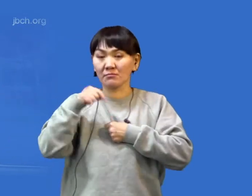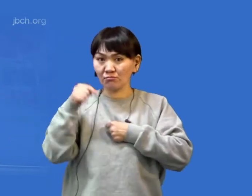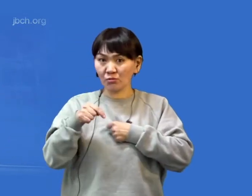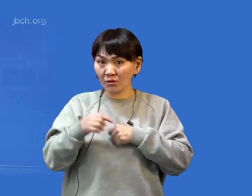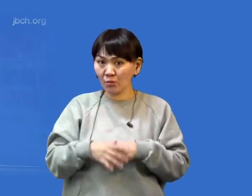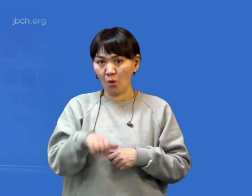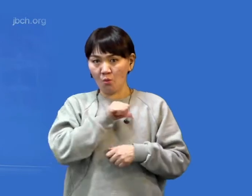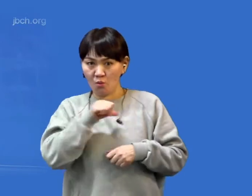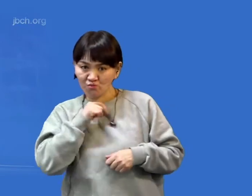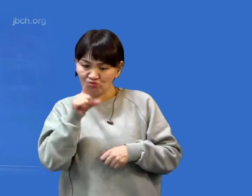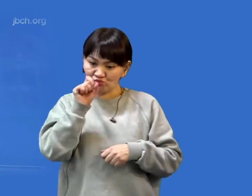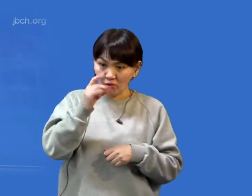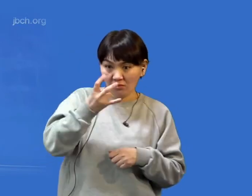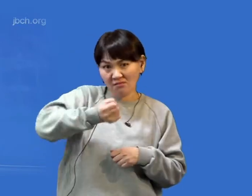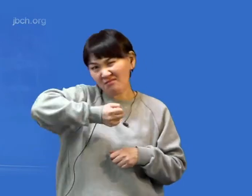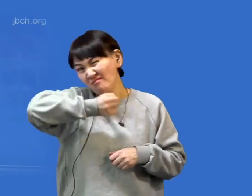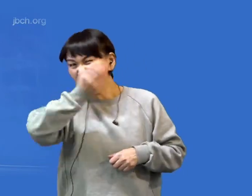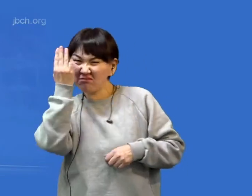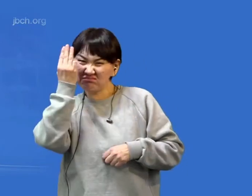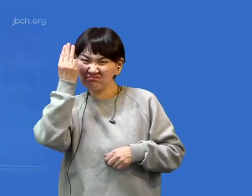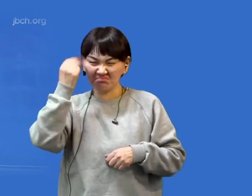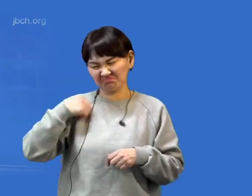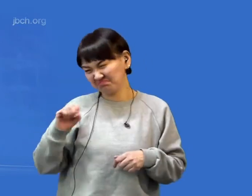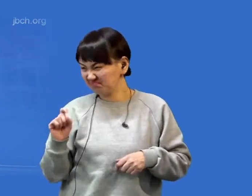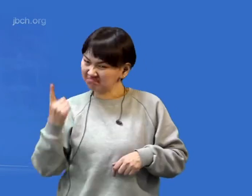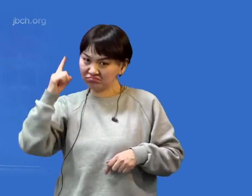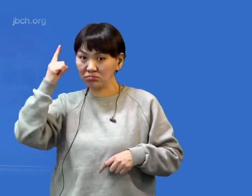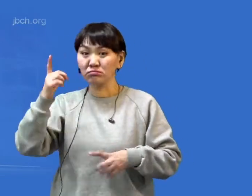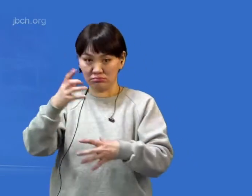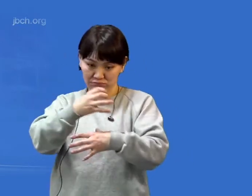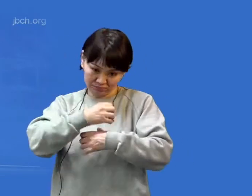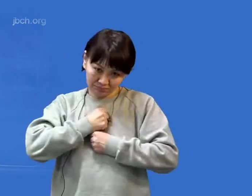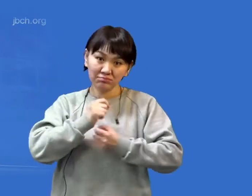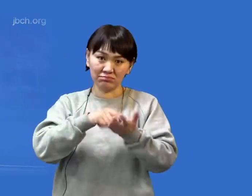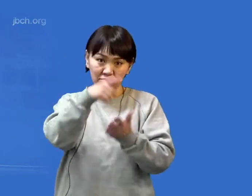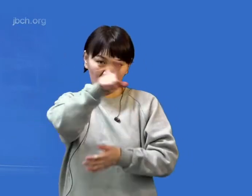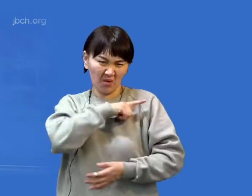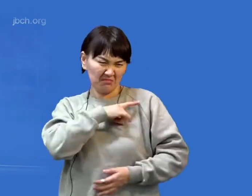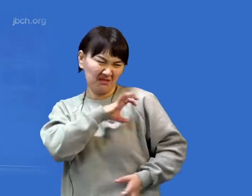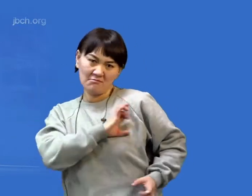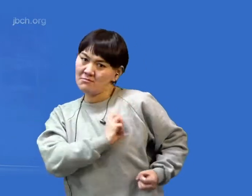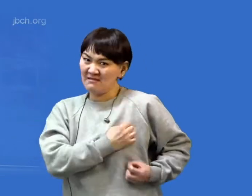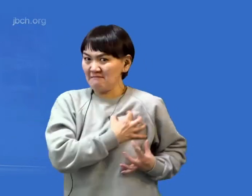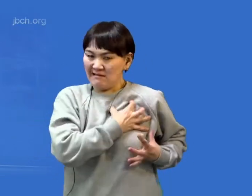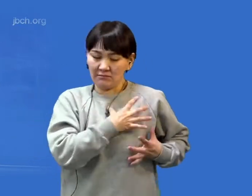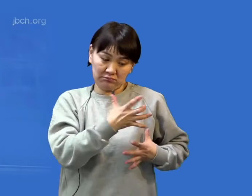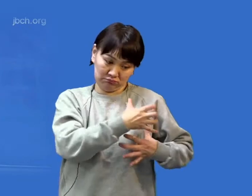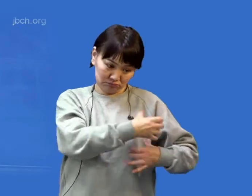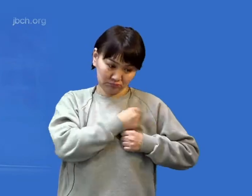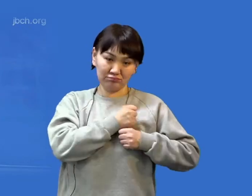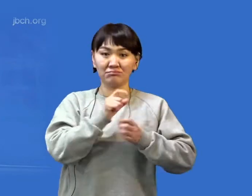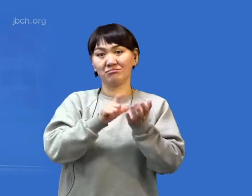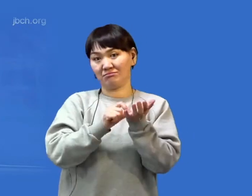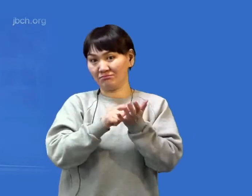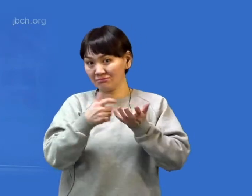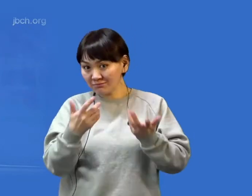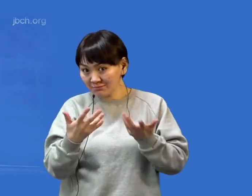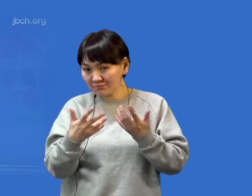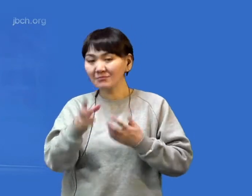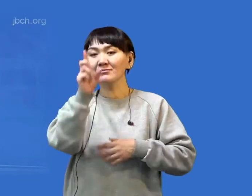Өөрийнхөө зан чанарыг жигсэн захирах хэрэгтэй, өөрийнхөө сэтгэл хөдлөлийг захирах хэрэгтэй. Бас